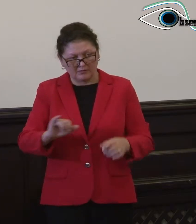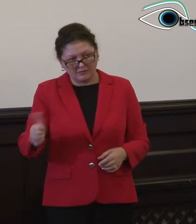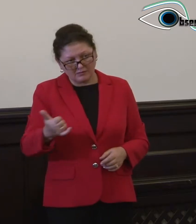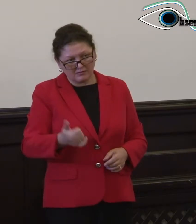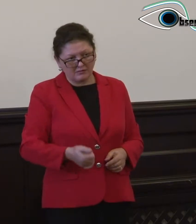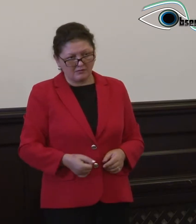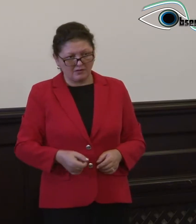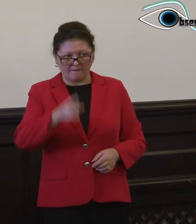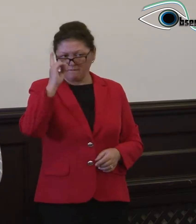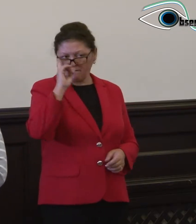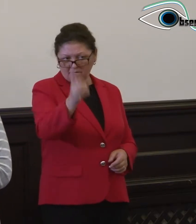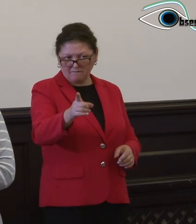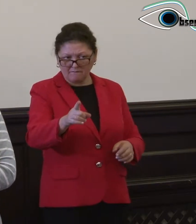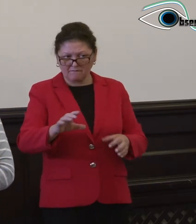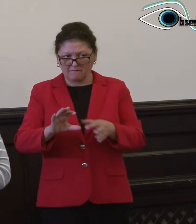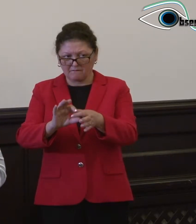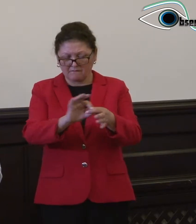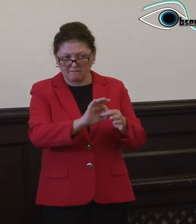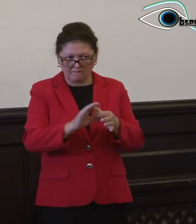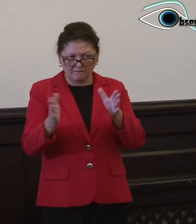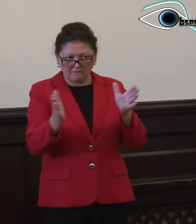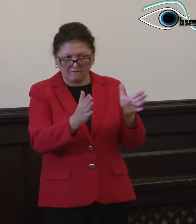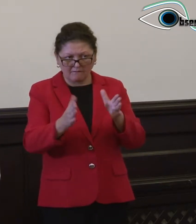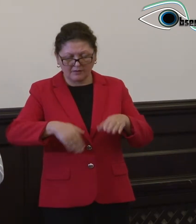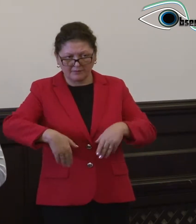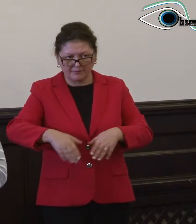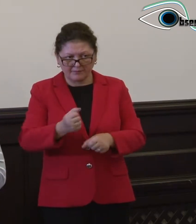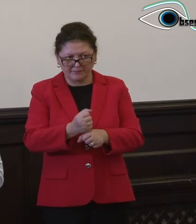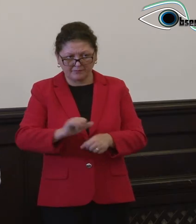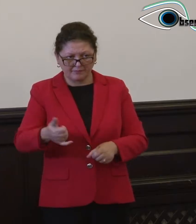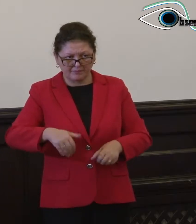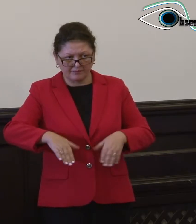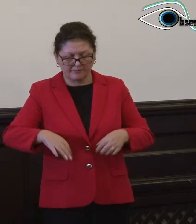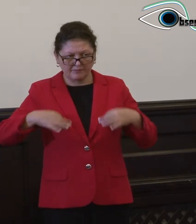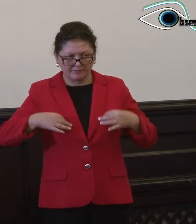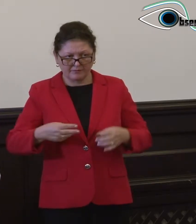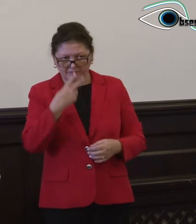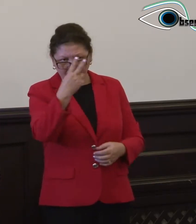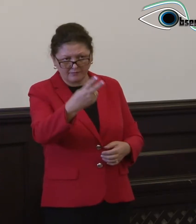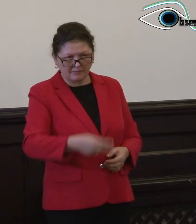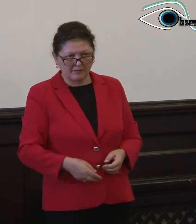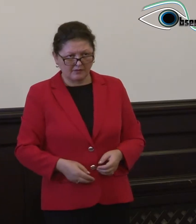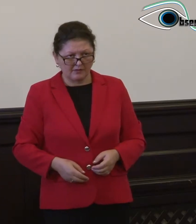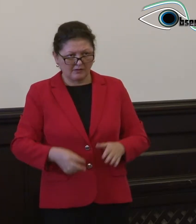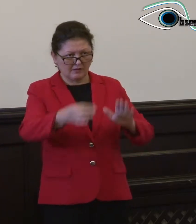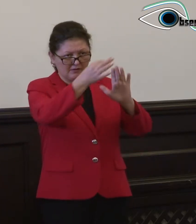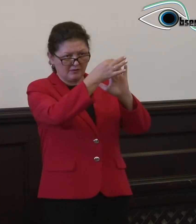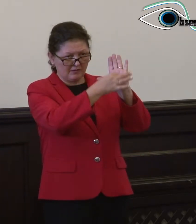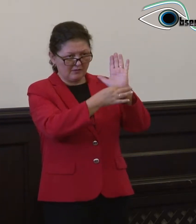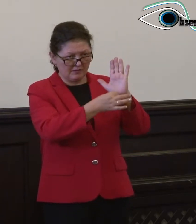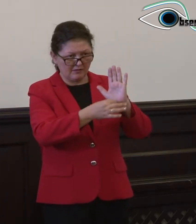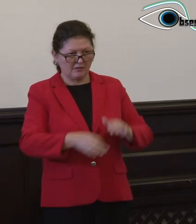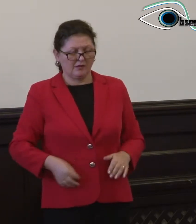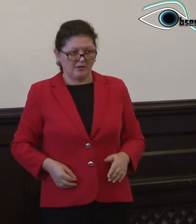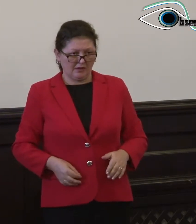anume Ordinul comun dintre Ministerul Muncii și Ministerul Sănătății privind criteriile biopsihosociale